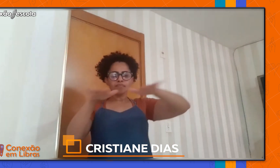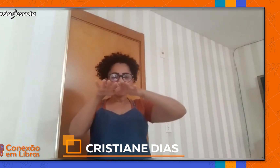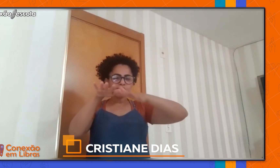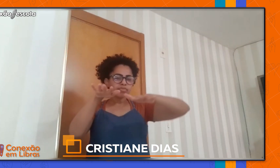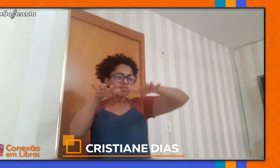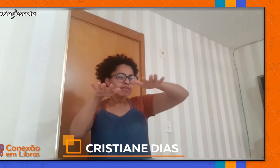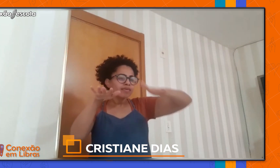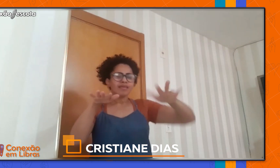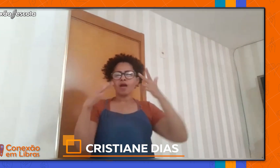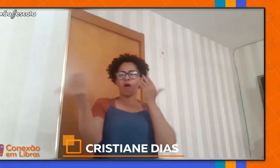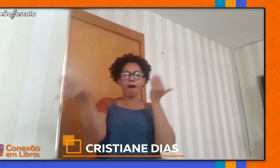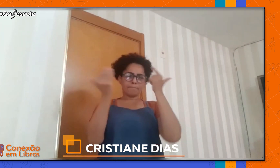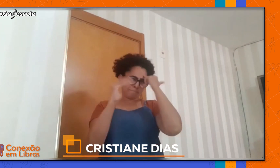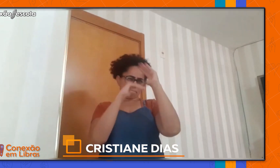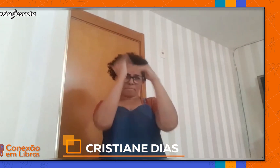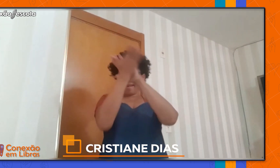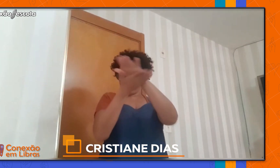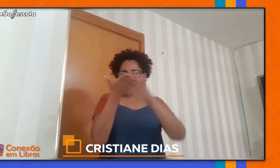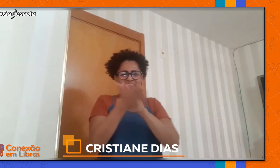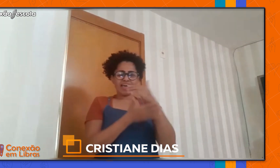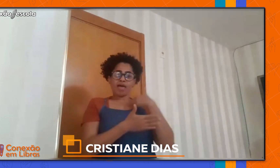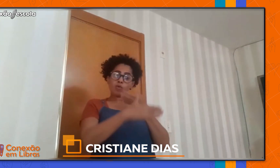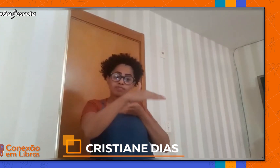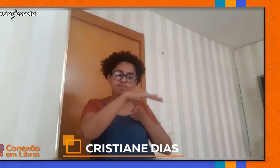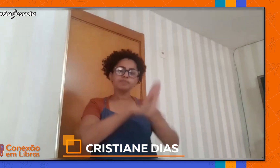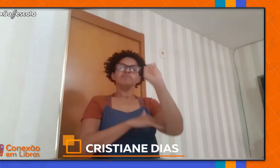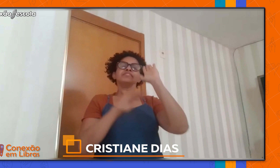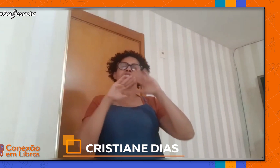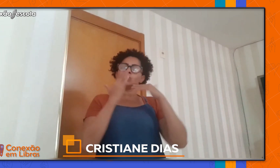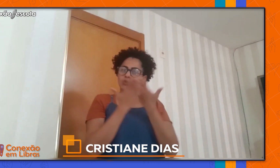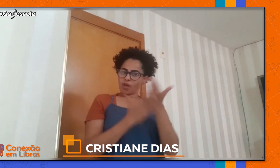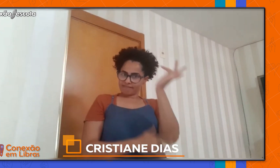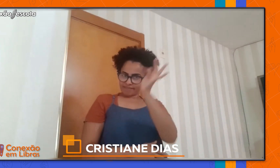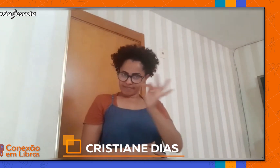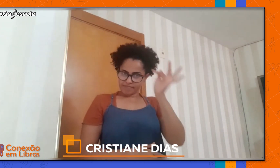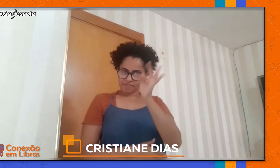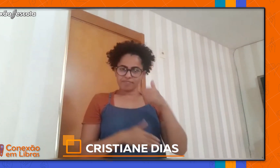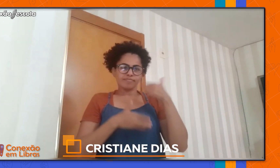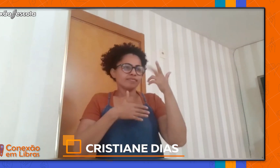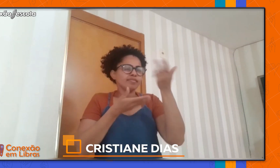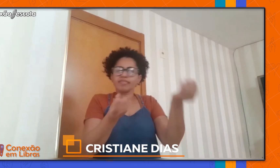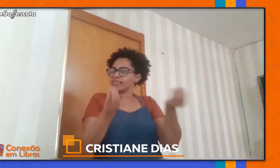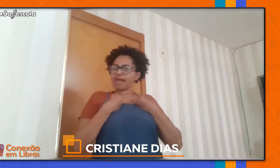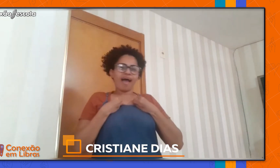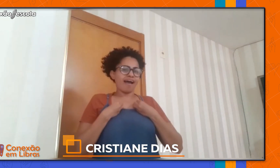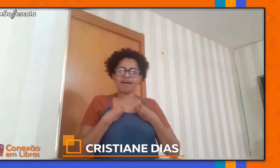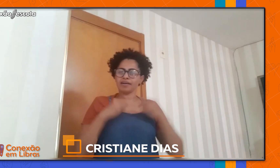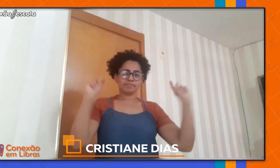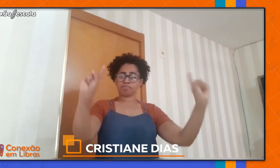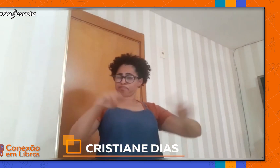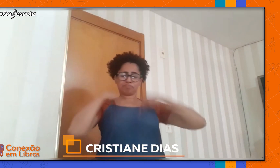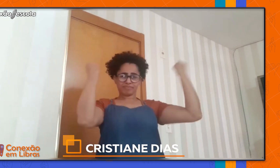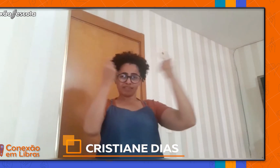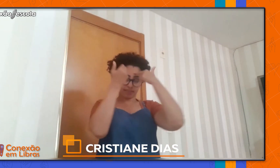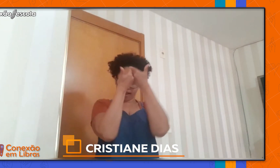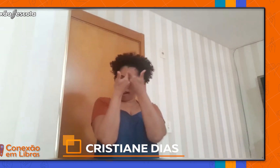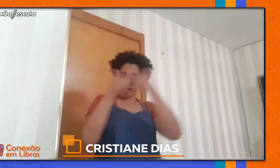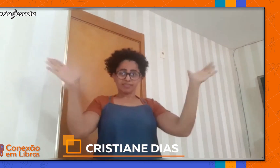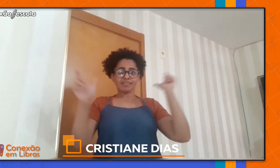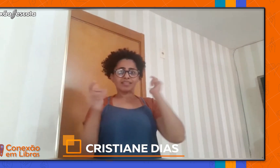Parece que somos um monte de água parada, a mente não consegue evoluir. Quando eu comecei a estudar a faculdade, eu me vi novamente